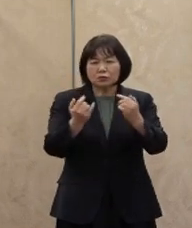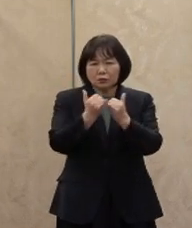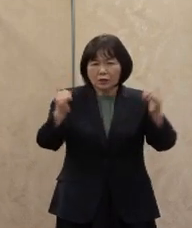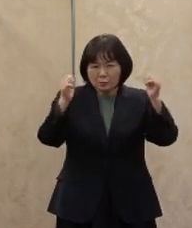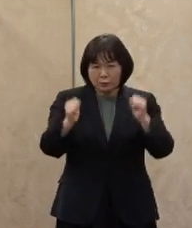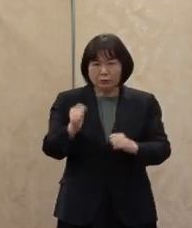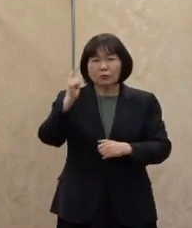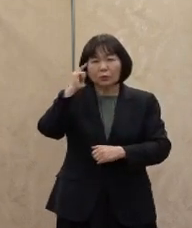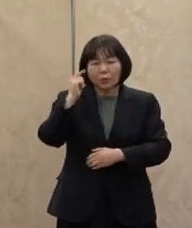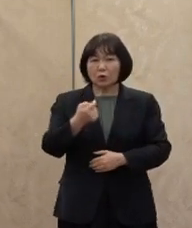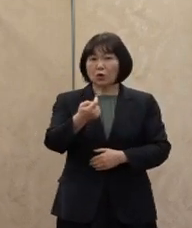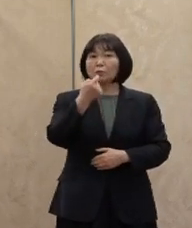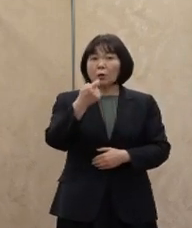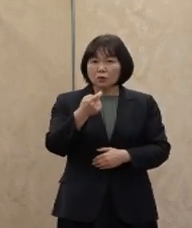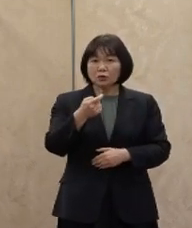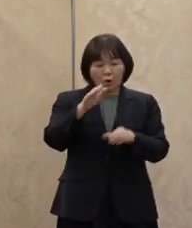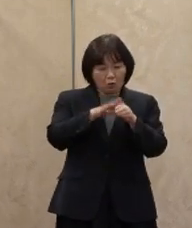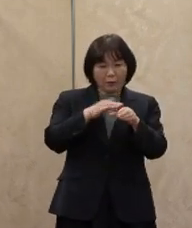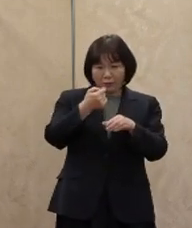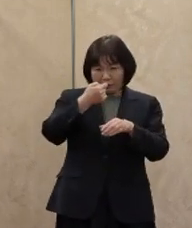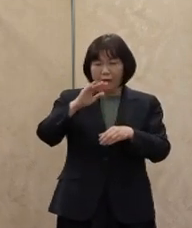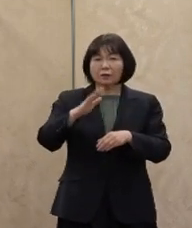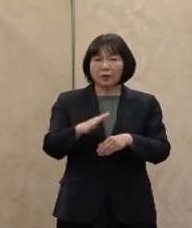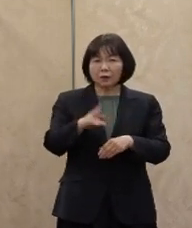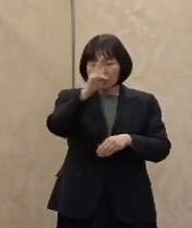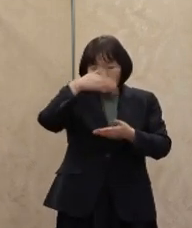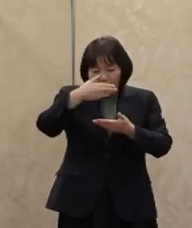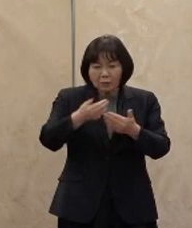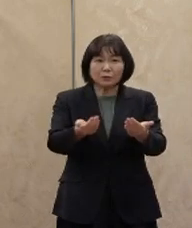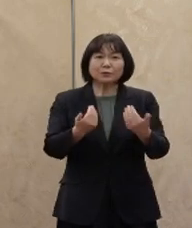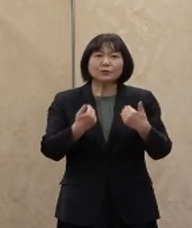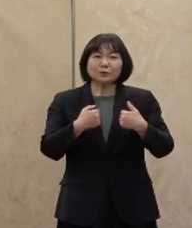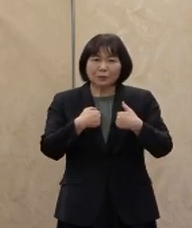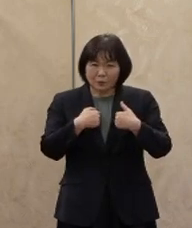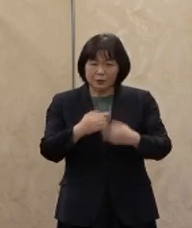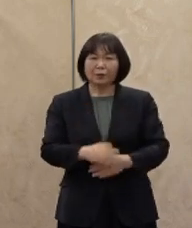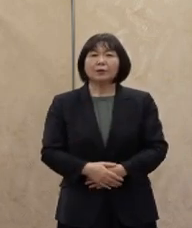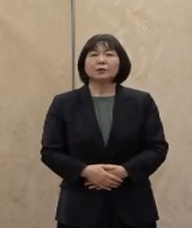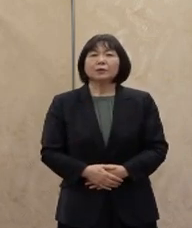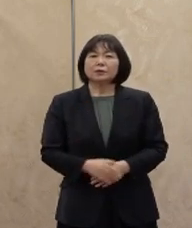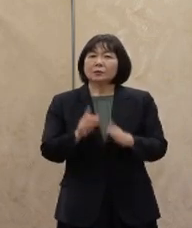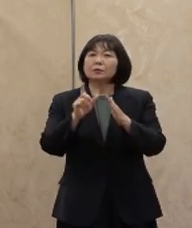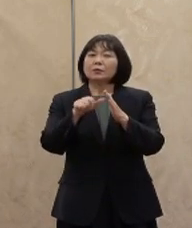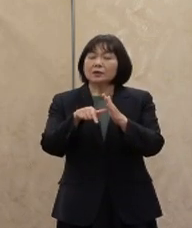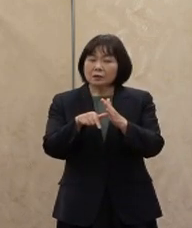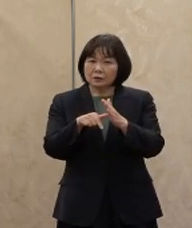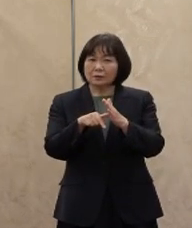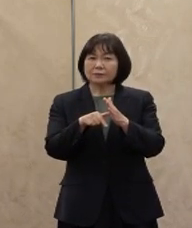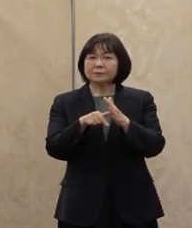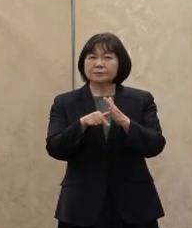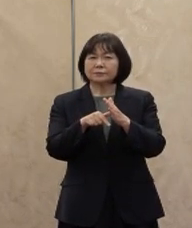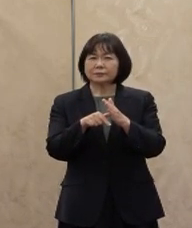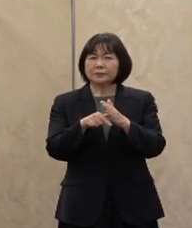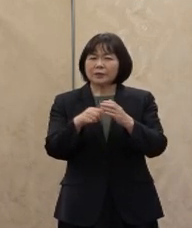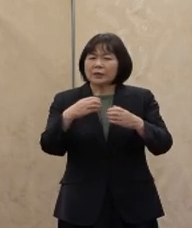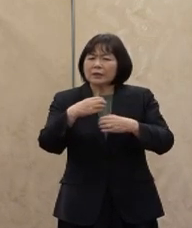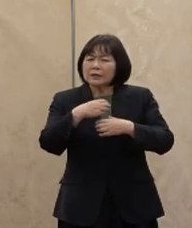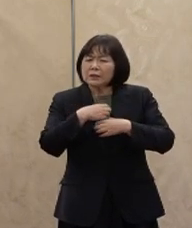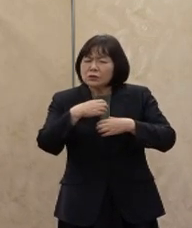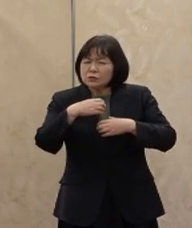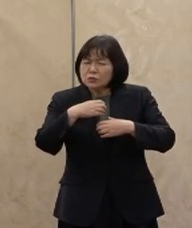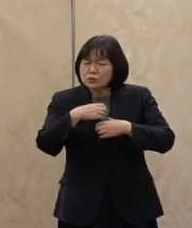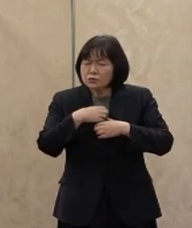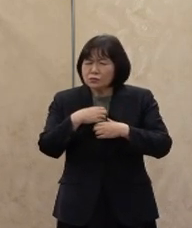べなきゃいけませんからね。僕だってそう、僕は弁当ですけど食べなきゃいけなかったりすると、その中でそういったリスクの高い